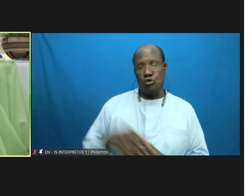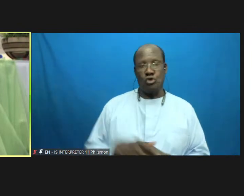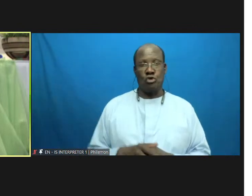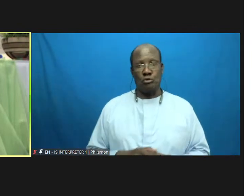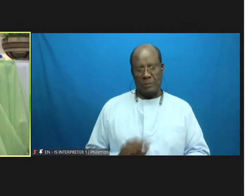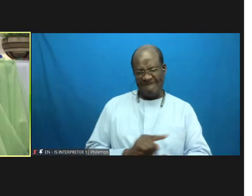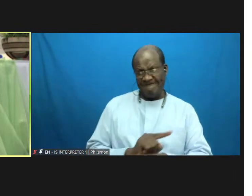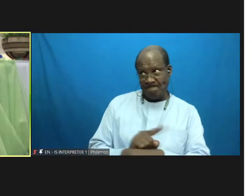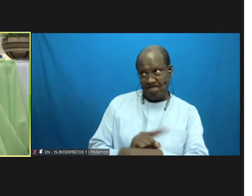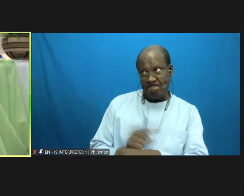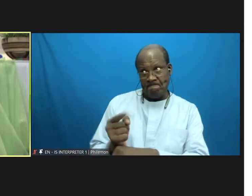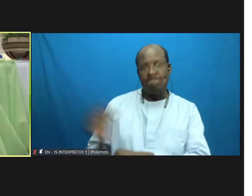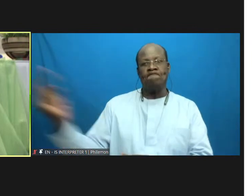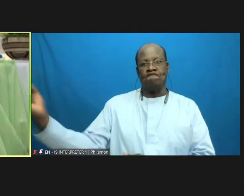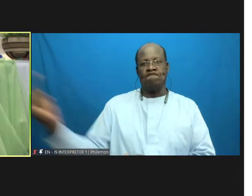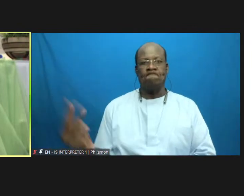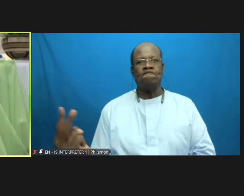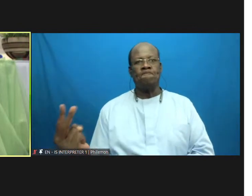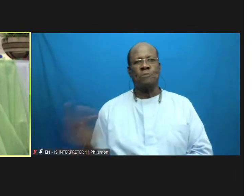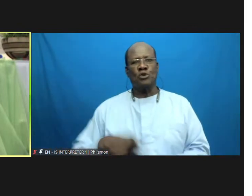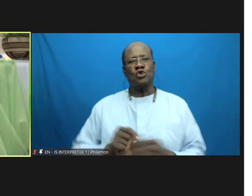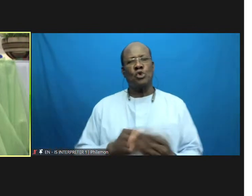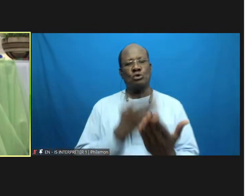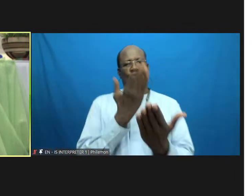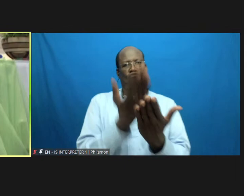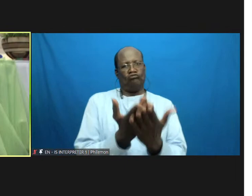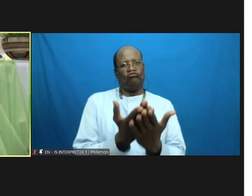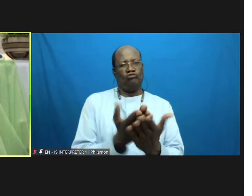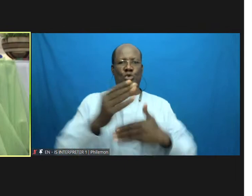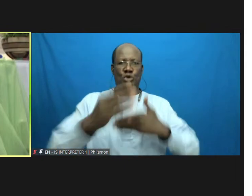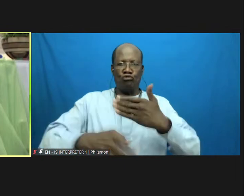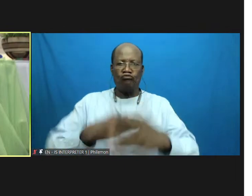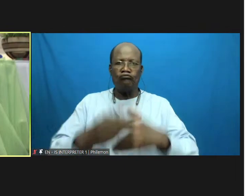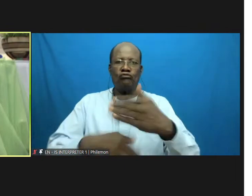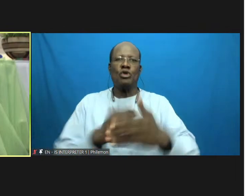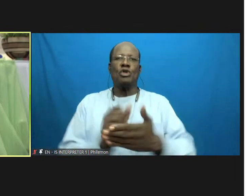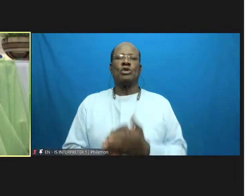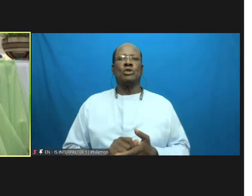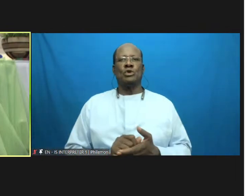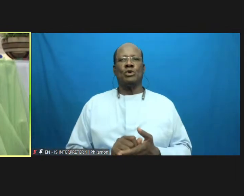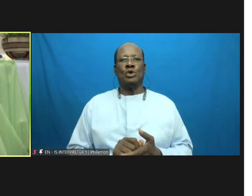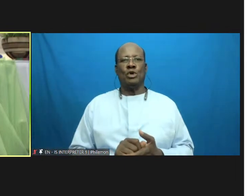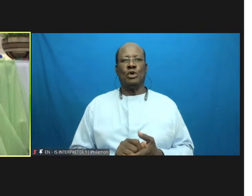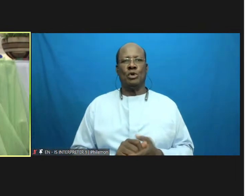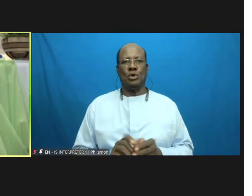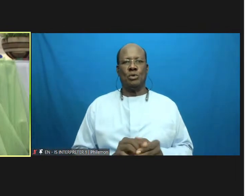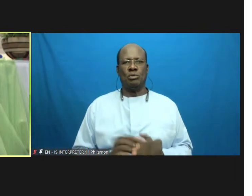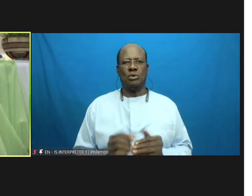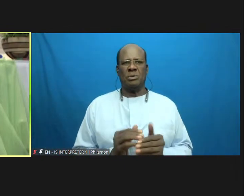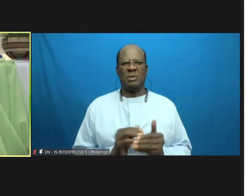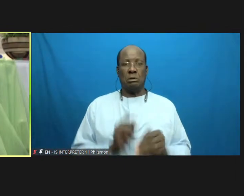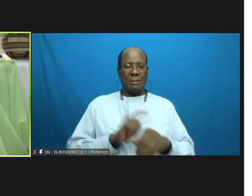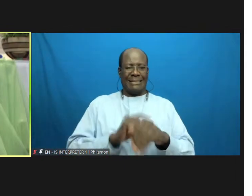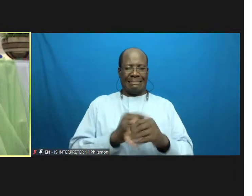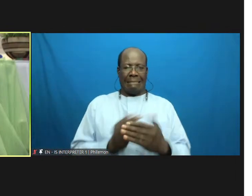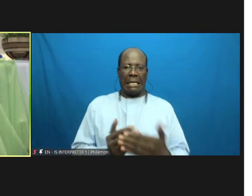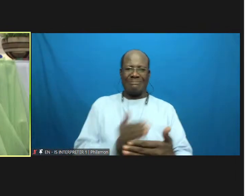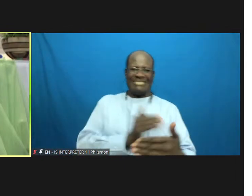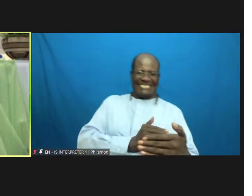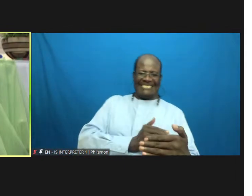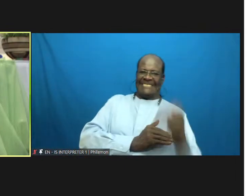commencer les rapports parce que nous avons déjà un retard. Nous sommes 1 heure en retard, on est à